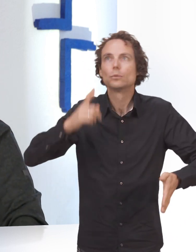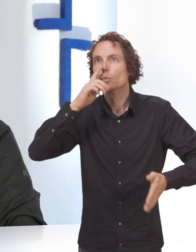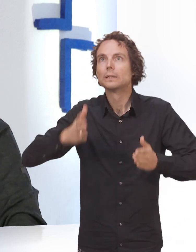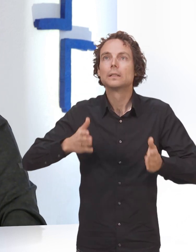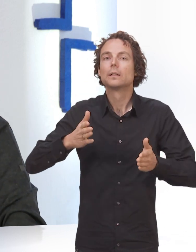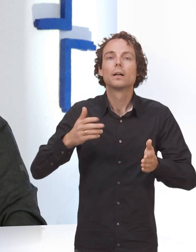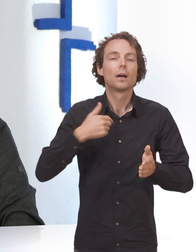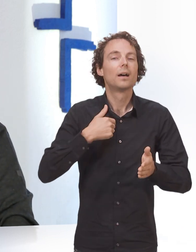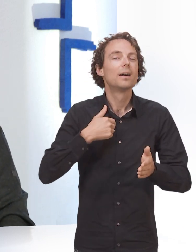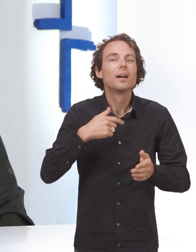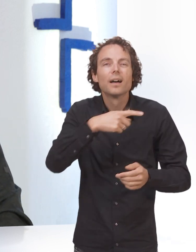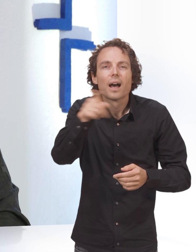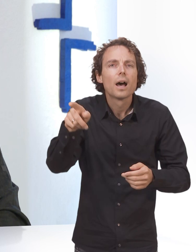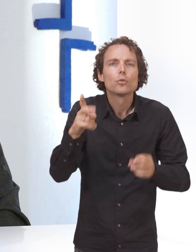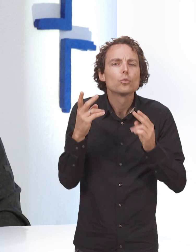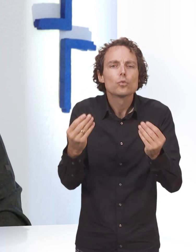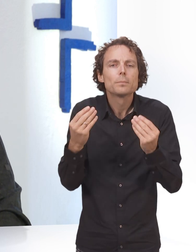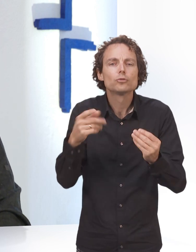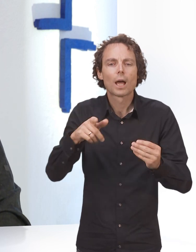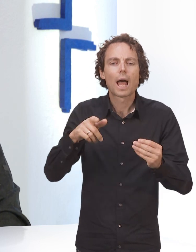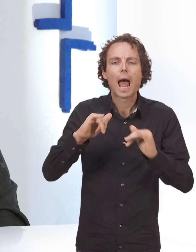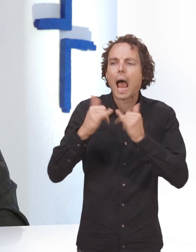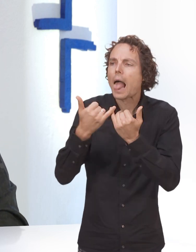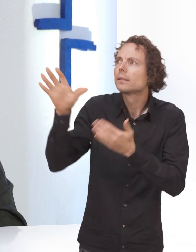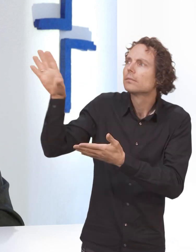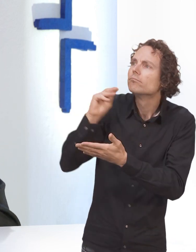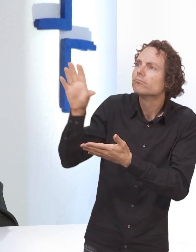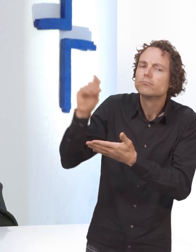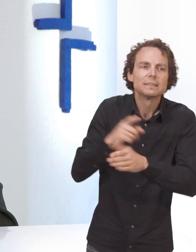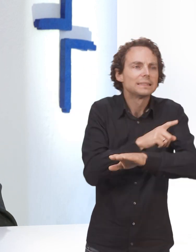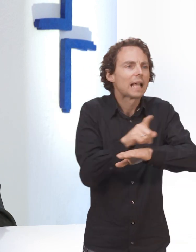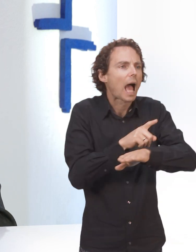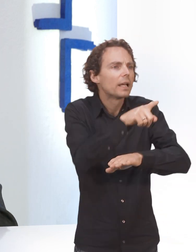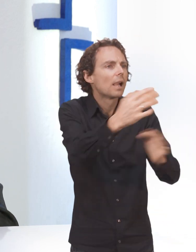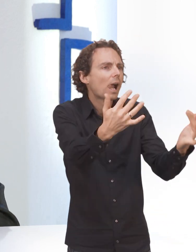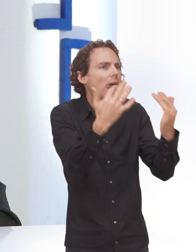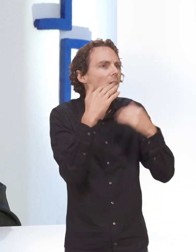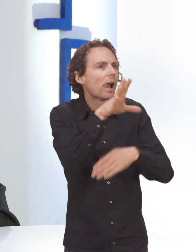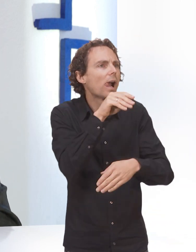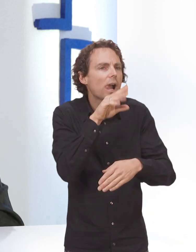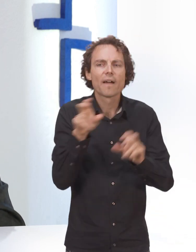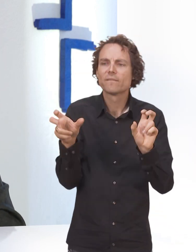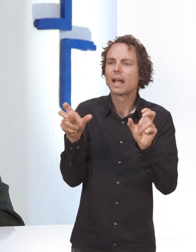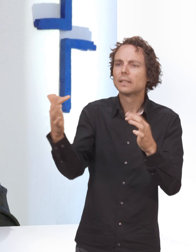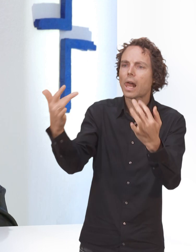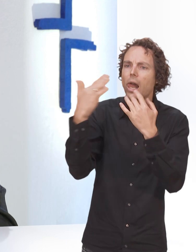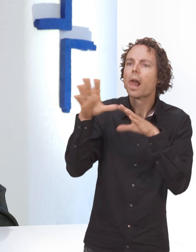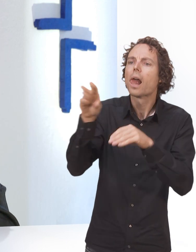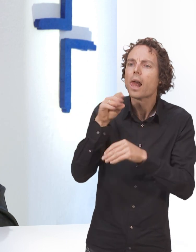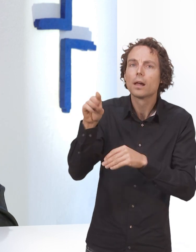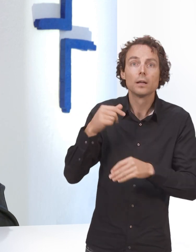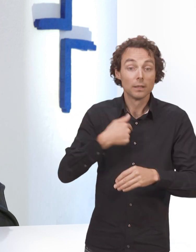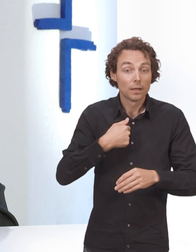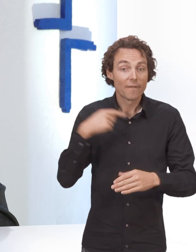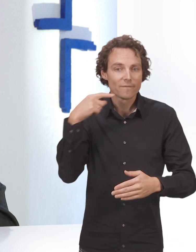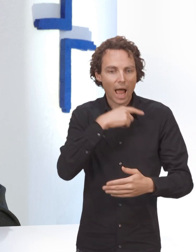alle, unsere Eltern, den Zeitgeist. Wir lassen uns beeinflussen von den Medien. Wir sind kein weißes Blatt, das wir alleine